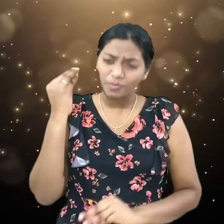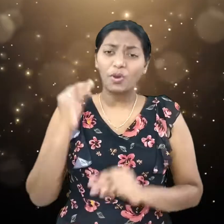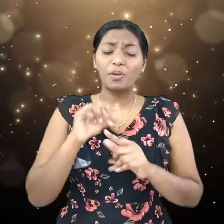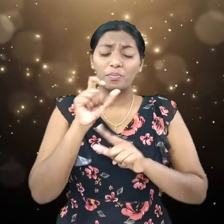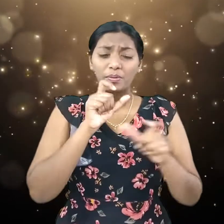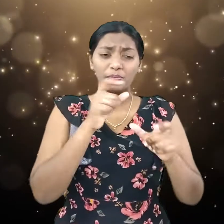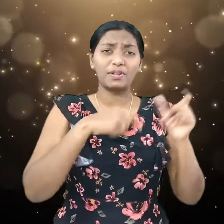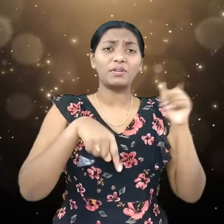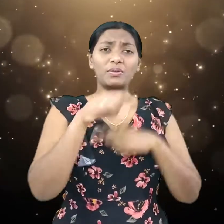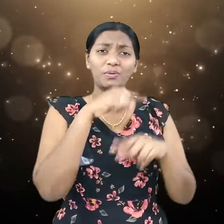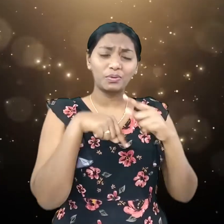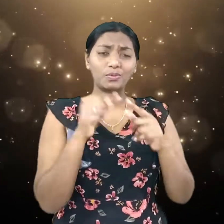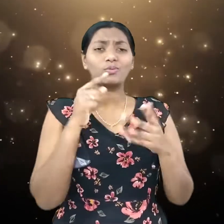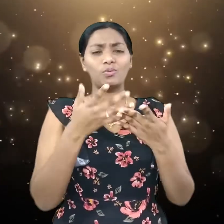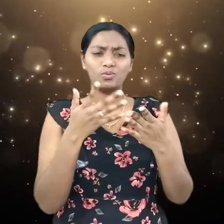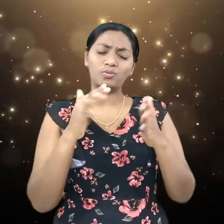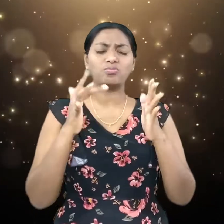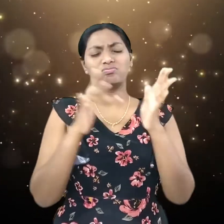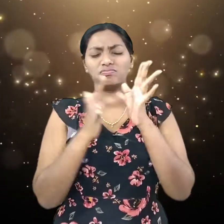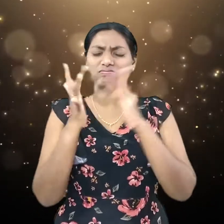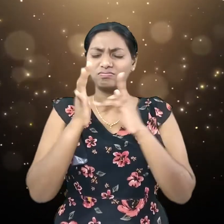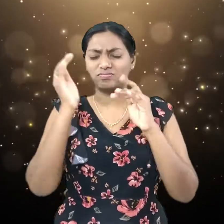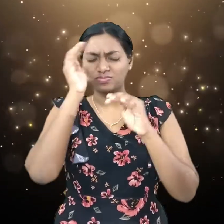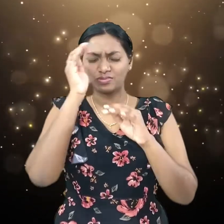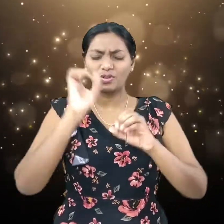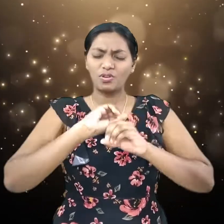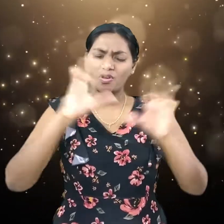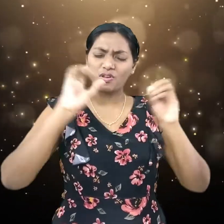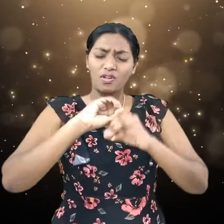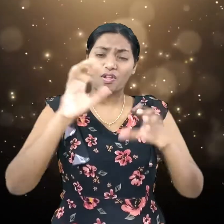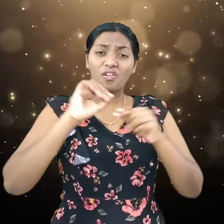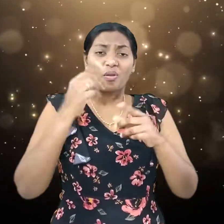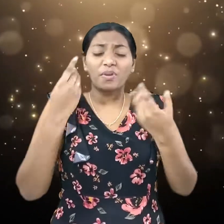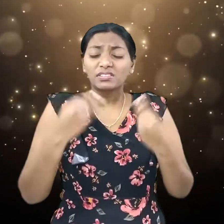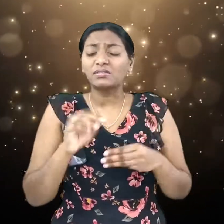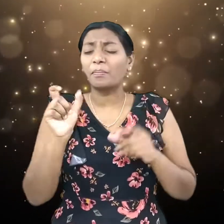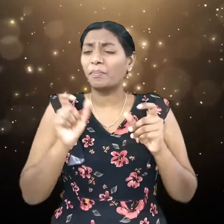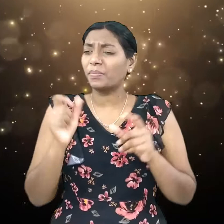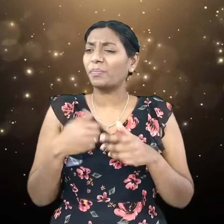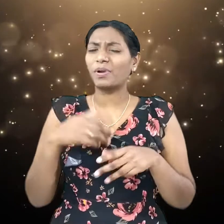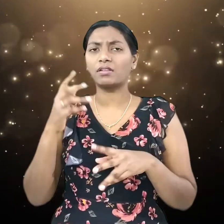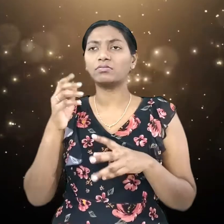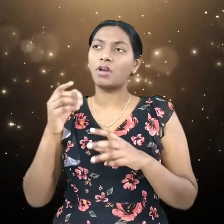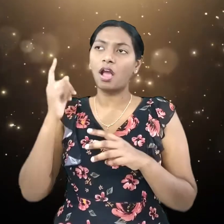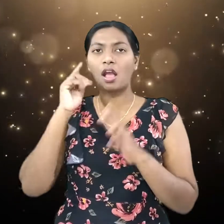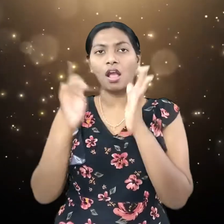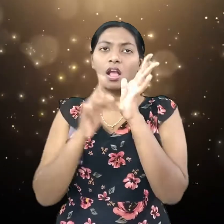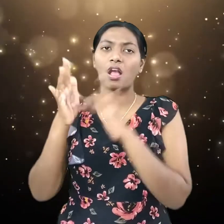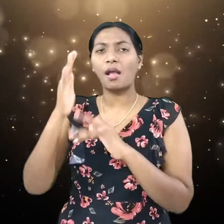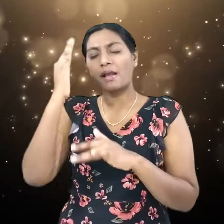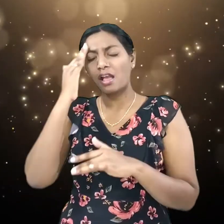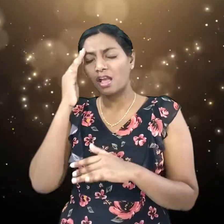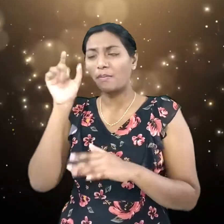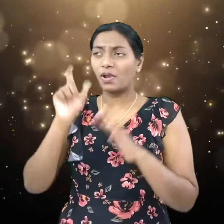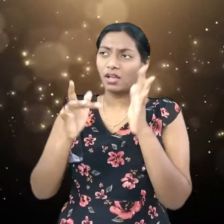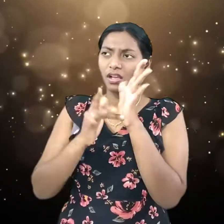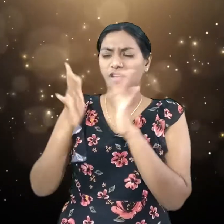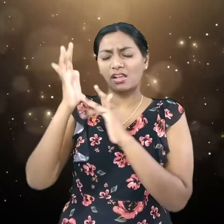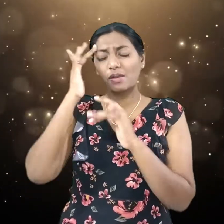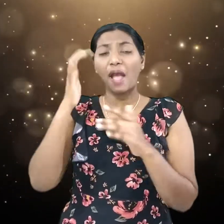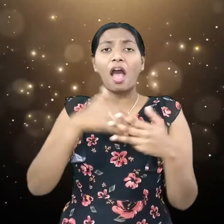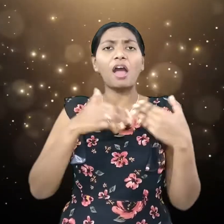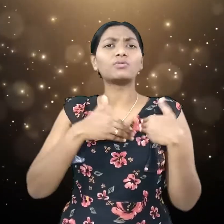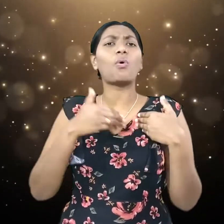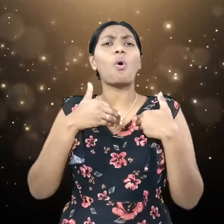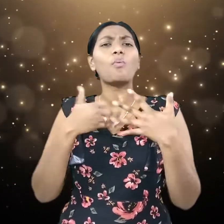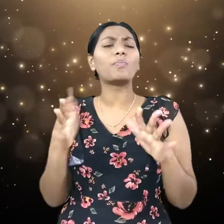जे ई अल दे अकबार रे की अक आ जों द्रक आमा अल आ जका अर ए ई अजा। प्रार्थना